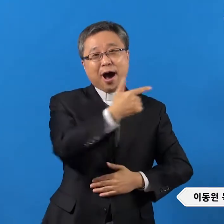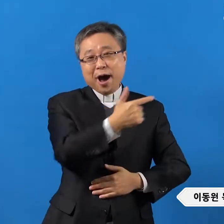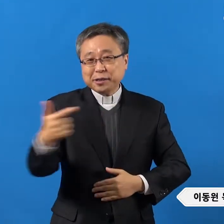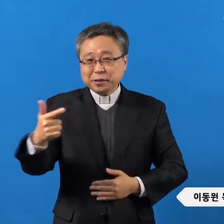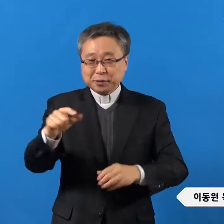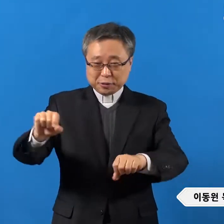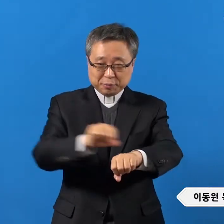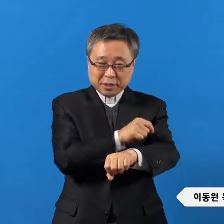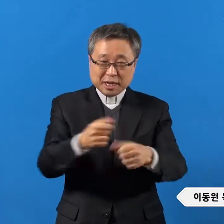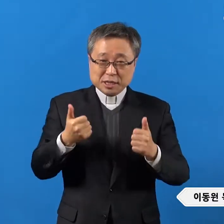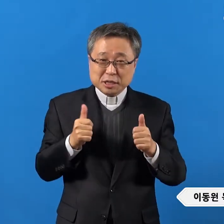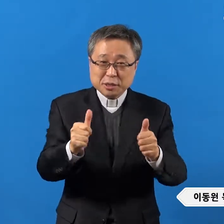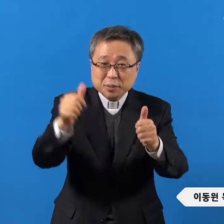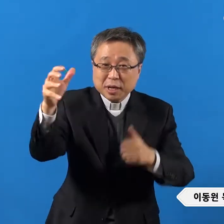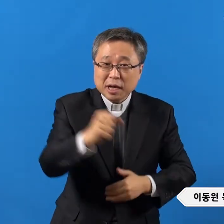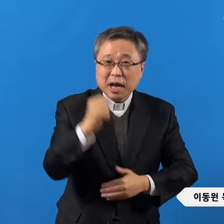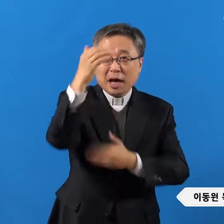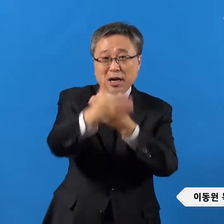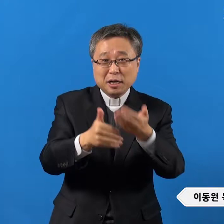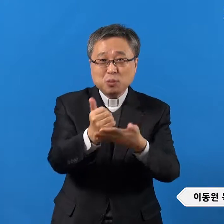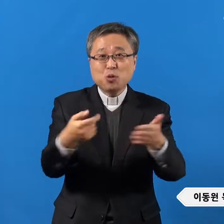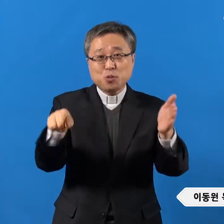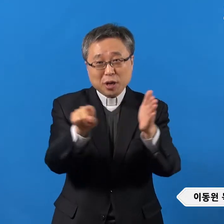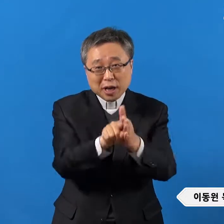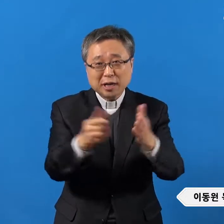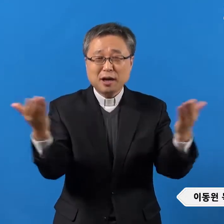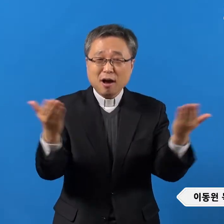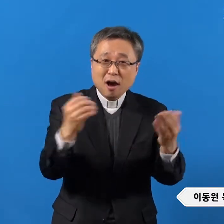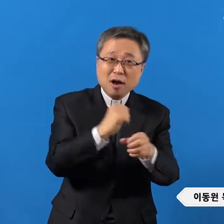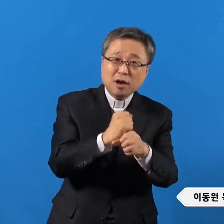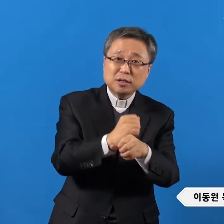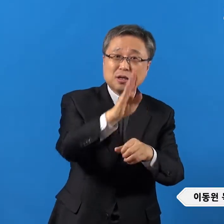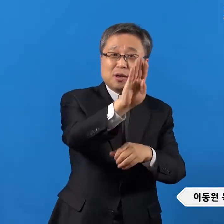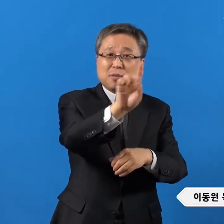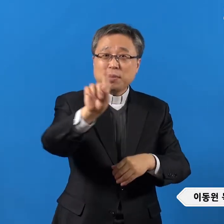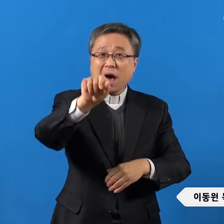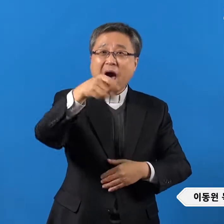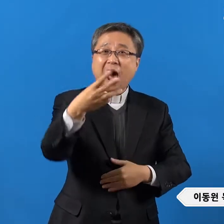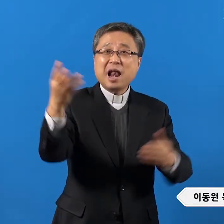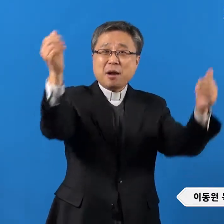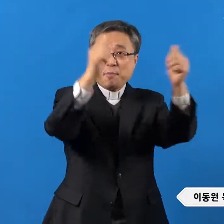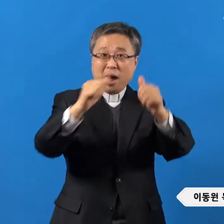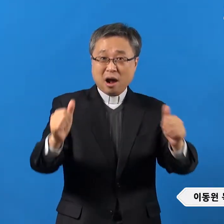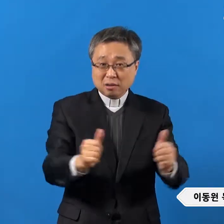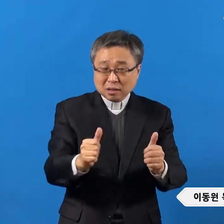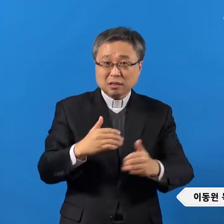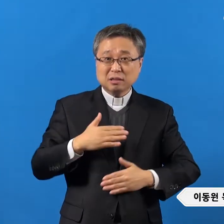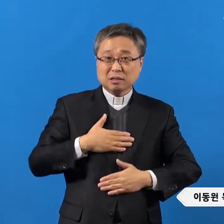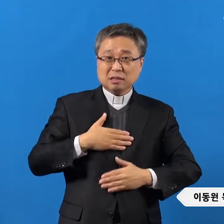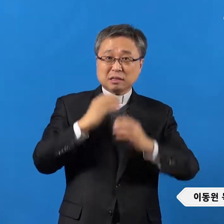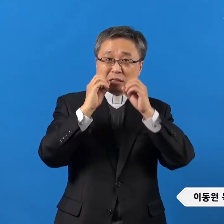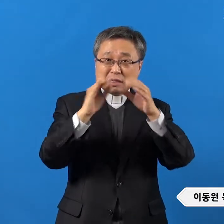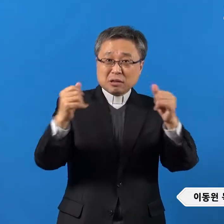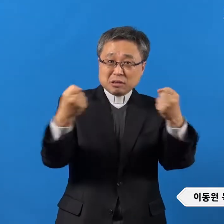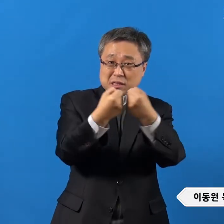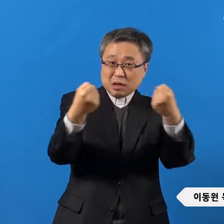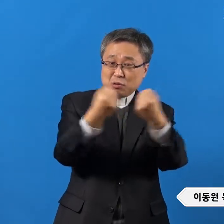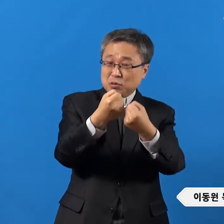열심을 갖고 하나님을 위해서 일하고 저 바알 선지와 더불어 싸우지 않았습니까? 승리했다고